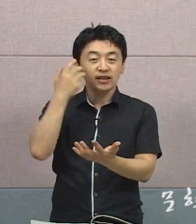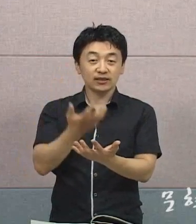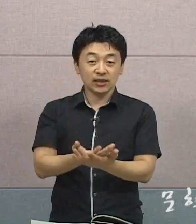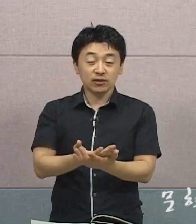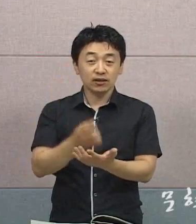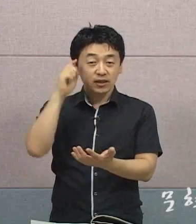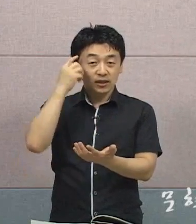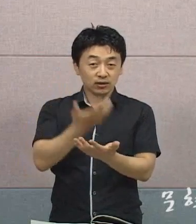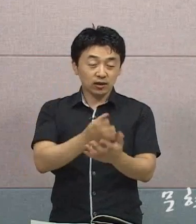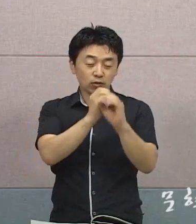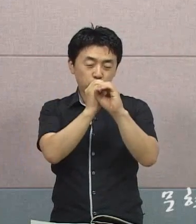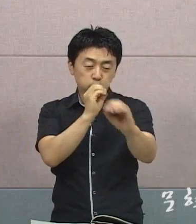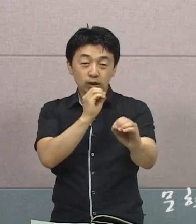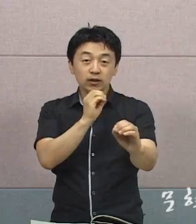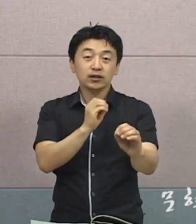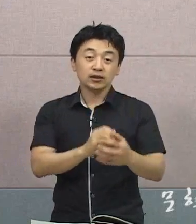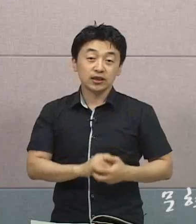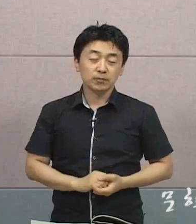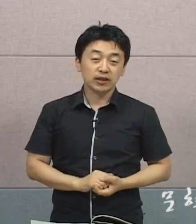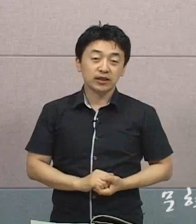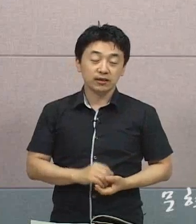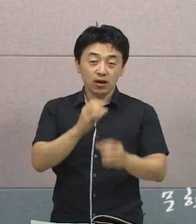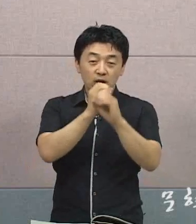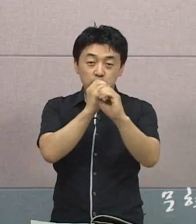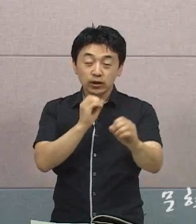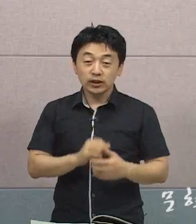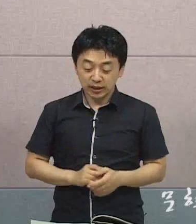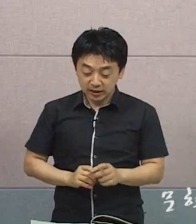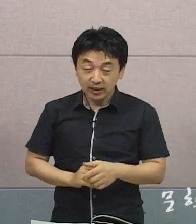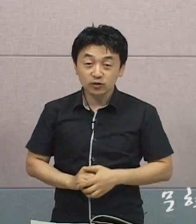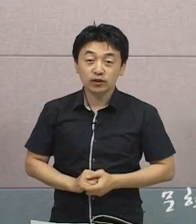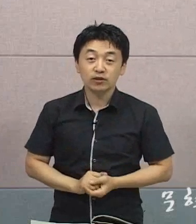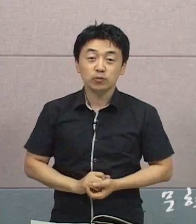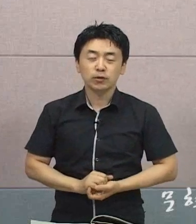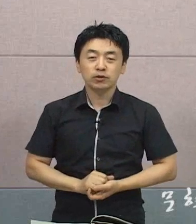기절하다라는 단어가 이렇게 나오고 이렇게 등장을 합니다. 이게 그 같은 수화인데요, 뭐냐면요,